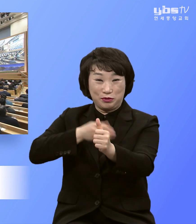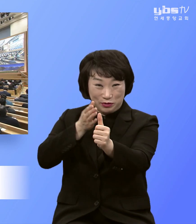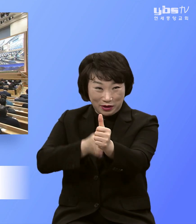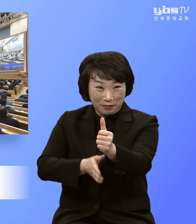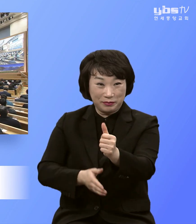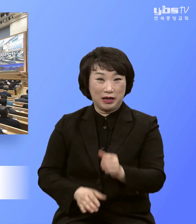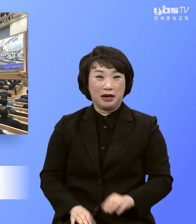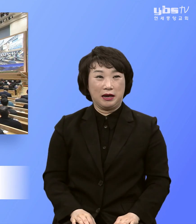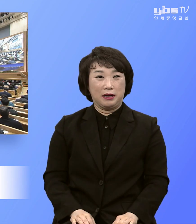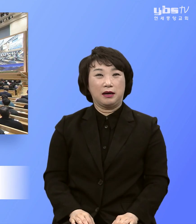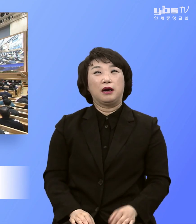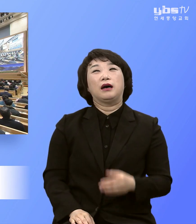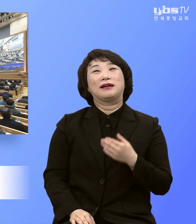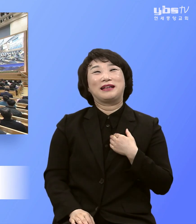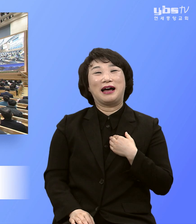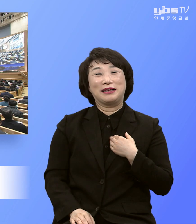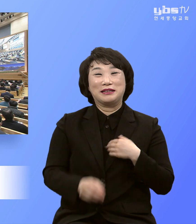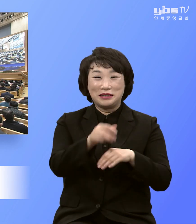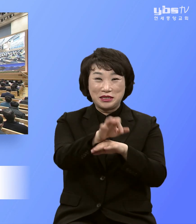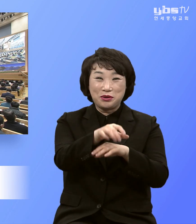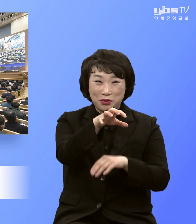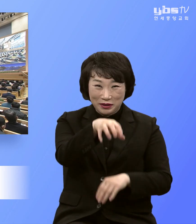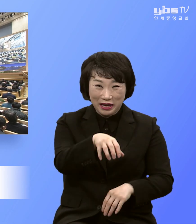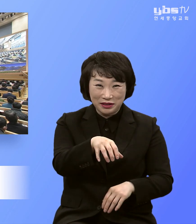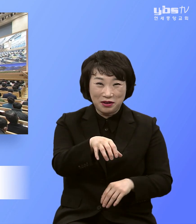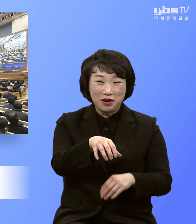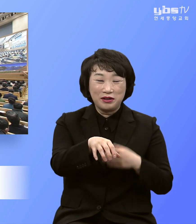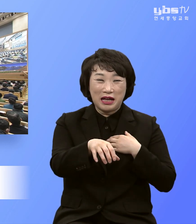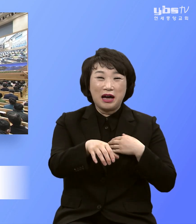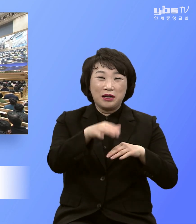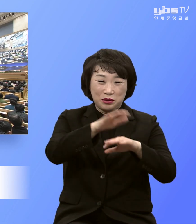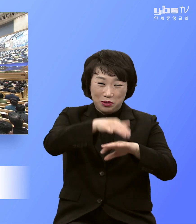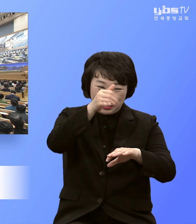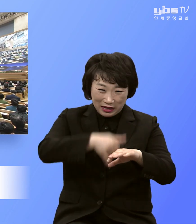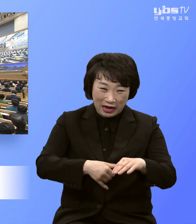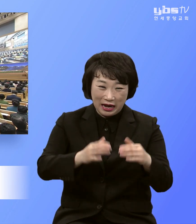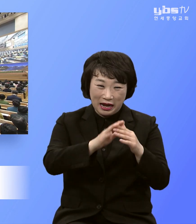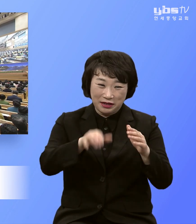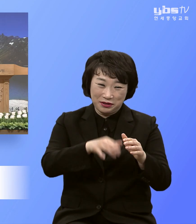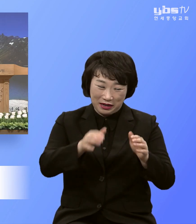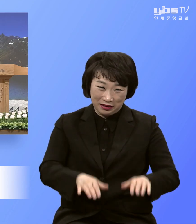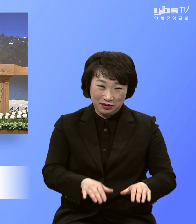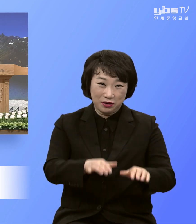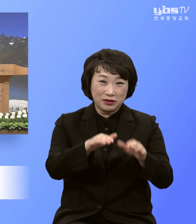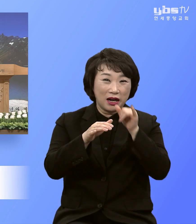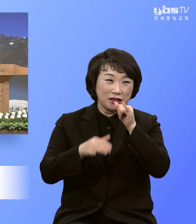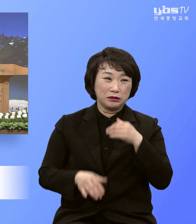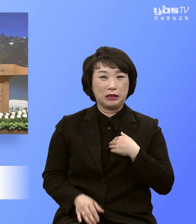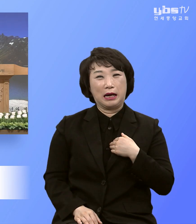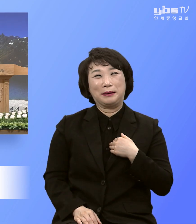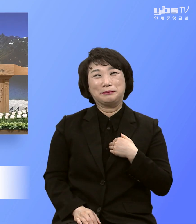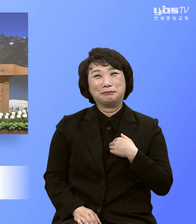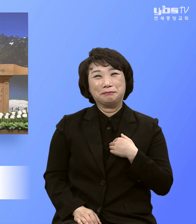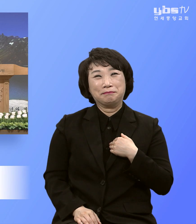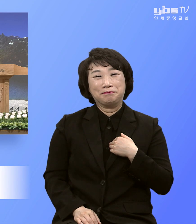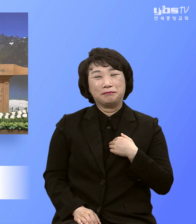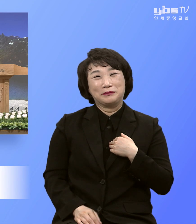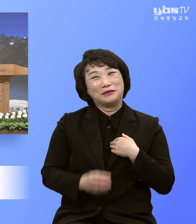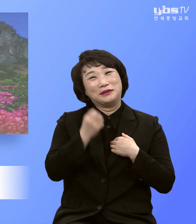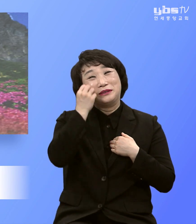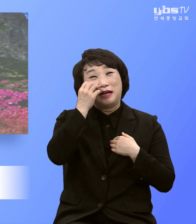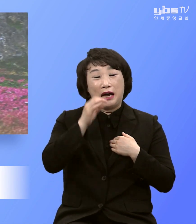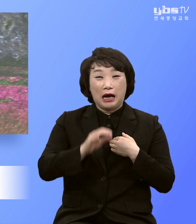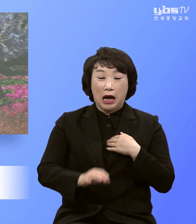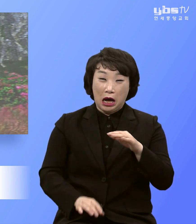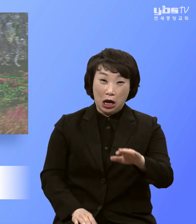축원합니다. 네, 저는 시골에서 농사 짓는 집에서 산 사람 아니요, 참